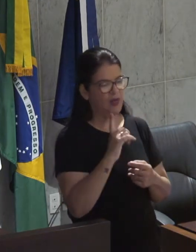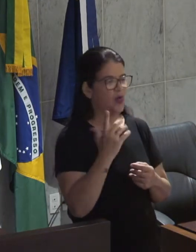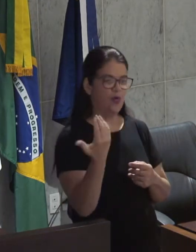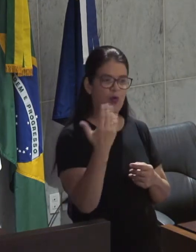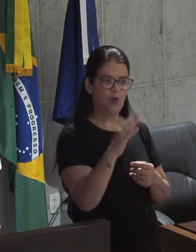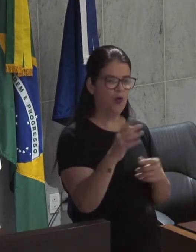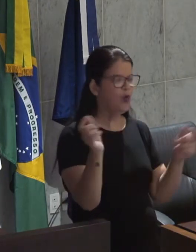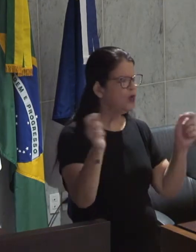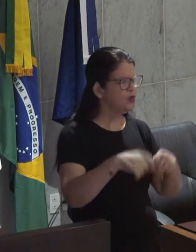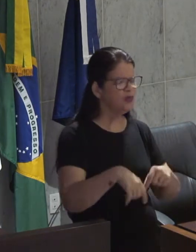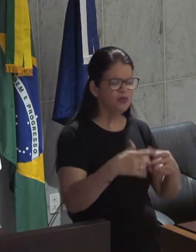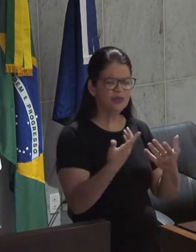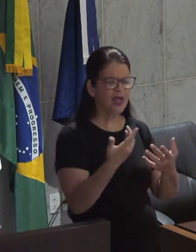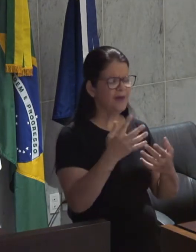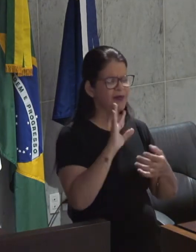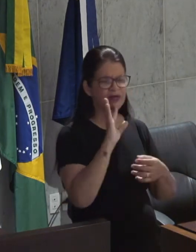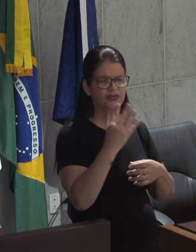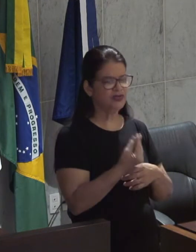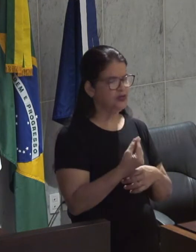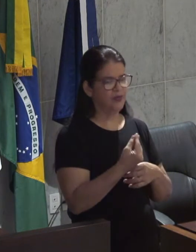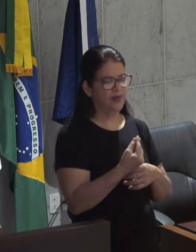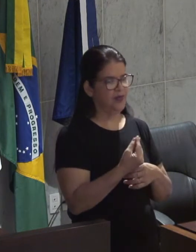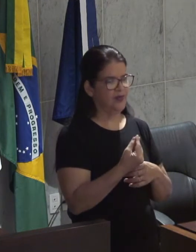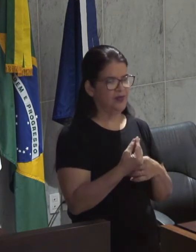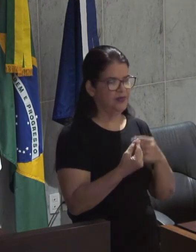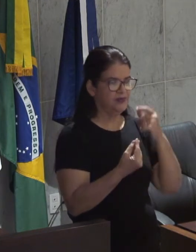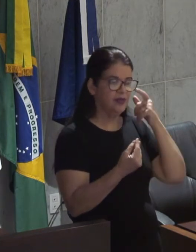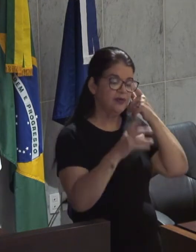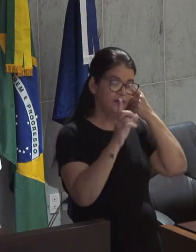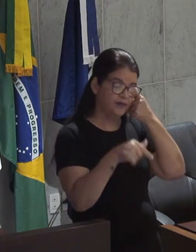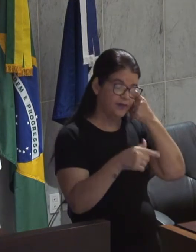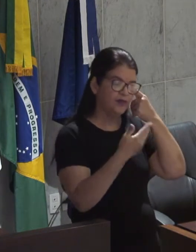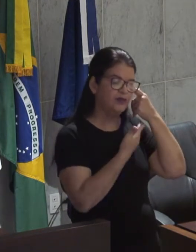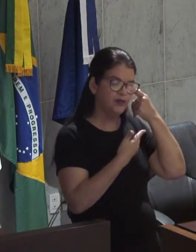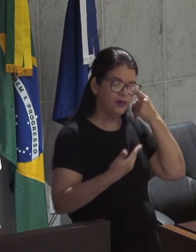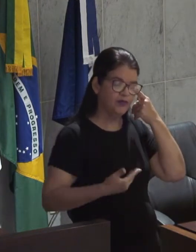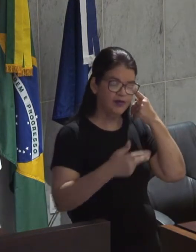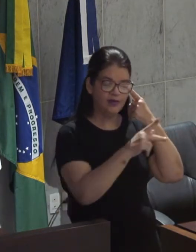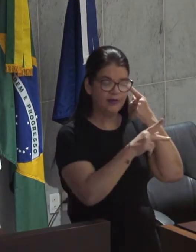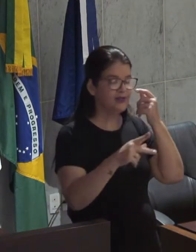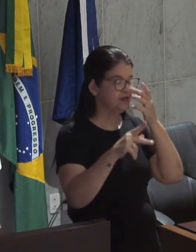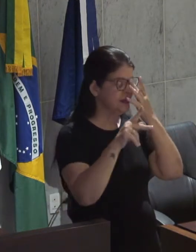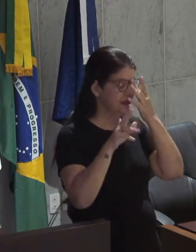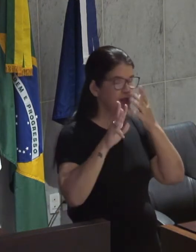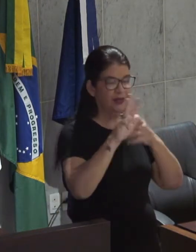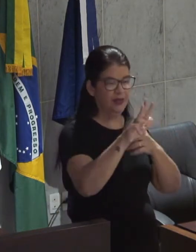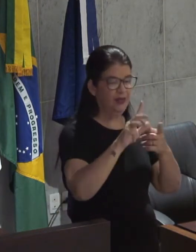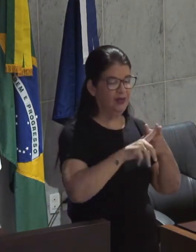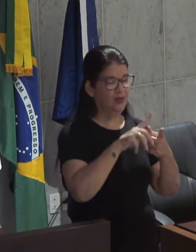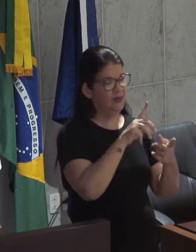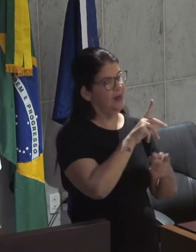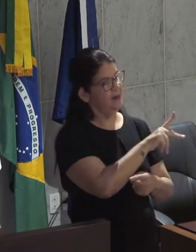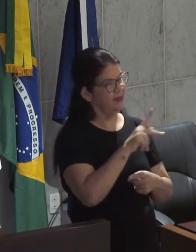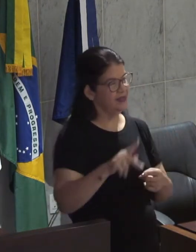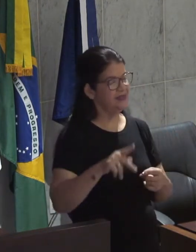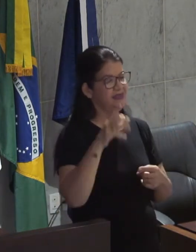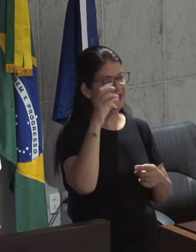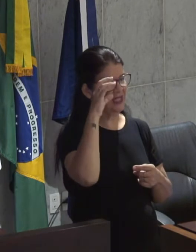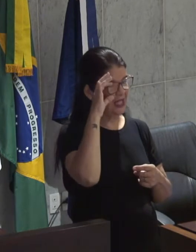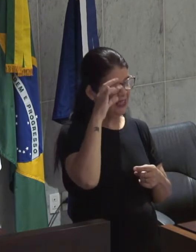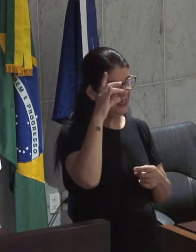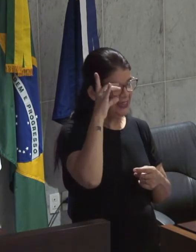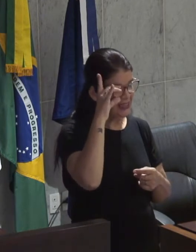bem, não dá para a gente deixar de reconhecer. Foi nos governos do presidente Lula e da presidenta Dilma que a